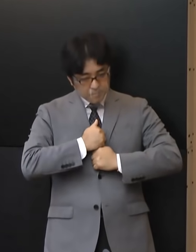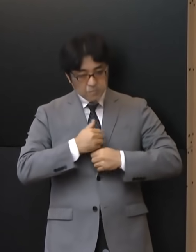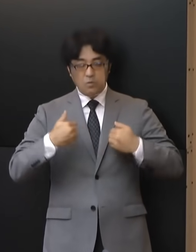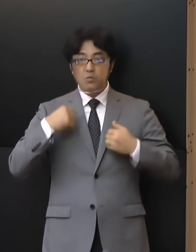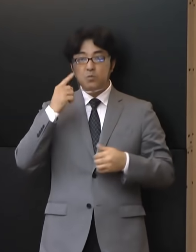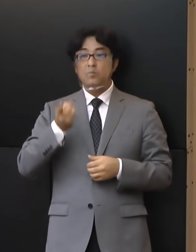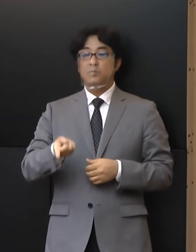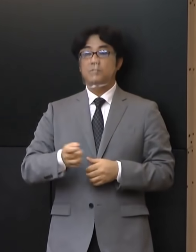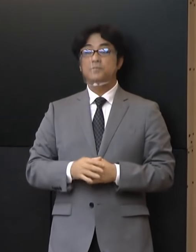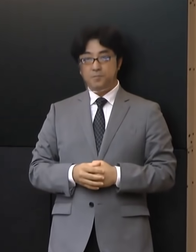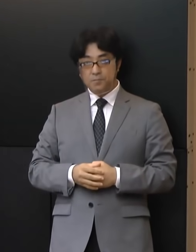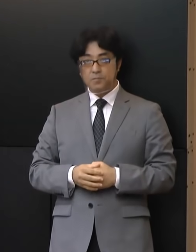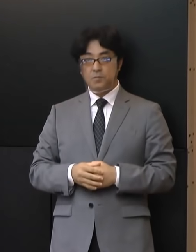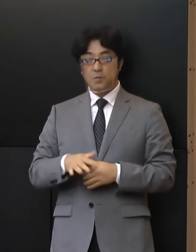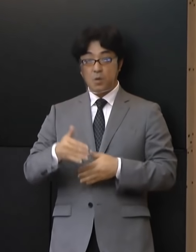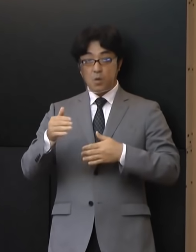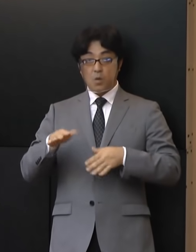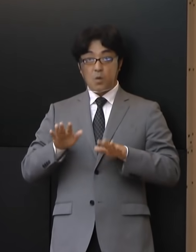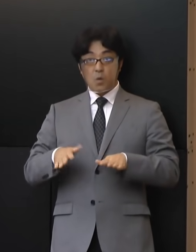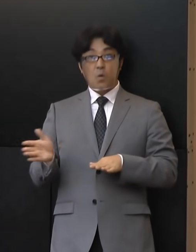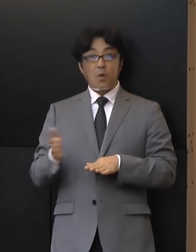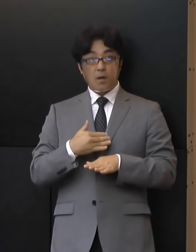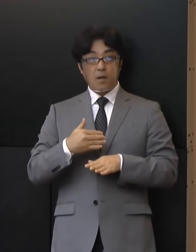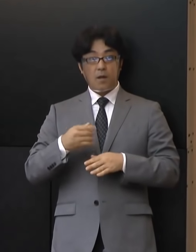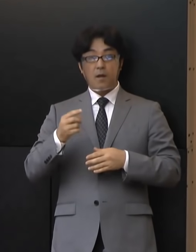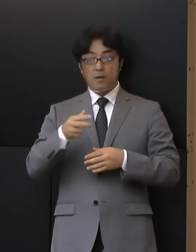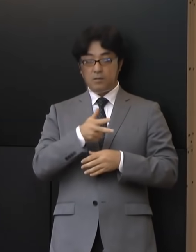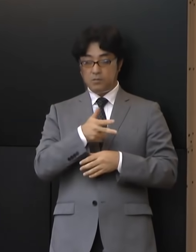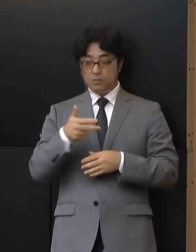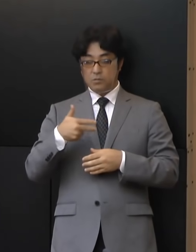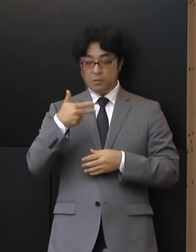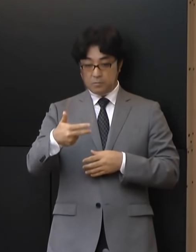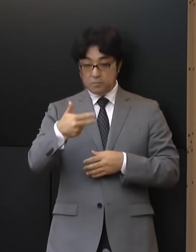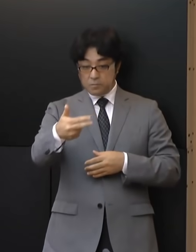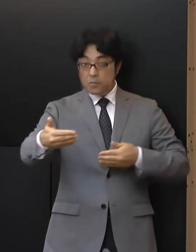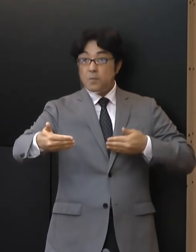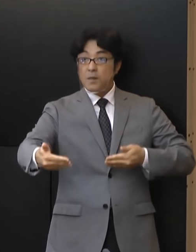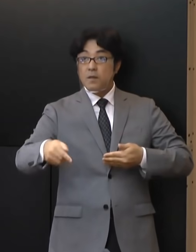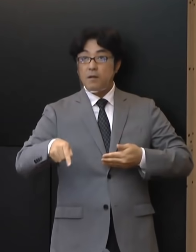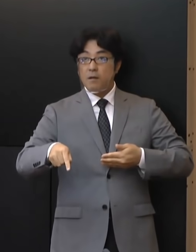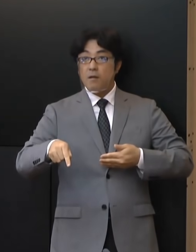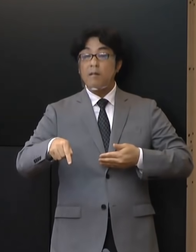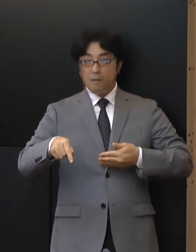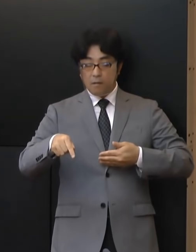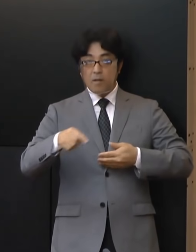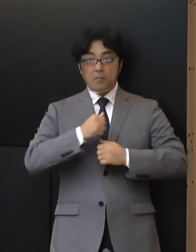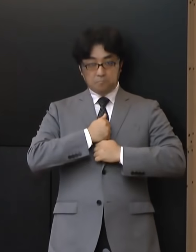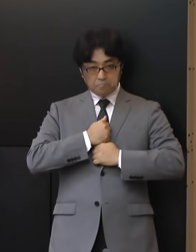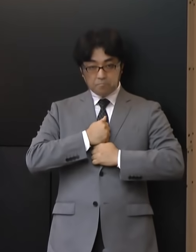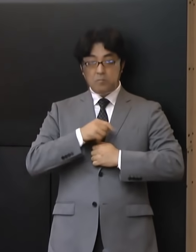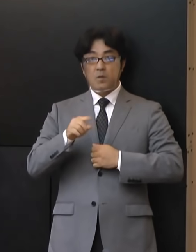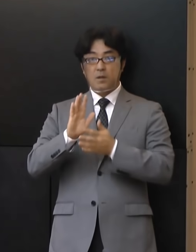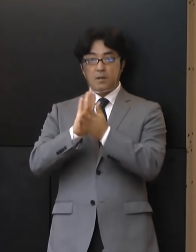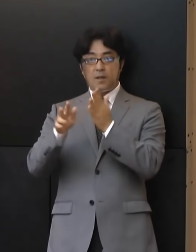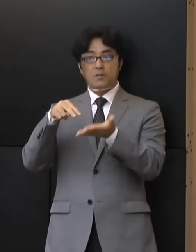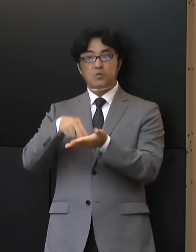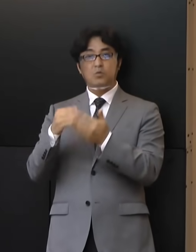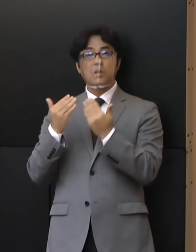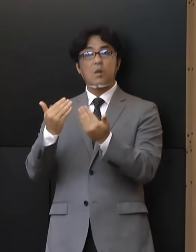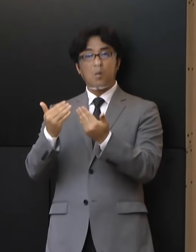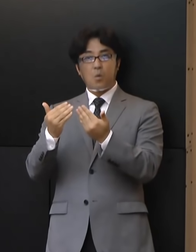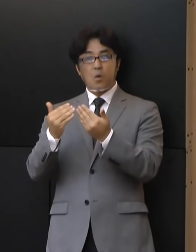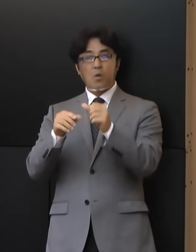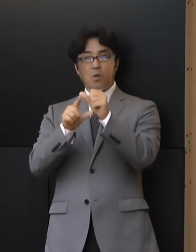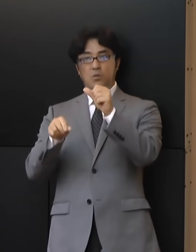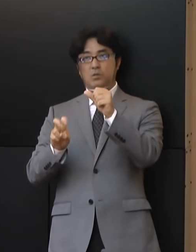。今日から2週間警戒措置を取った後、県立学校は5月21日から再開することとしております